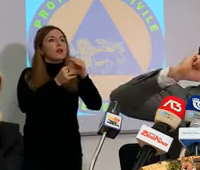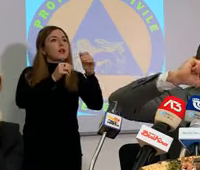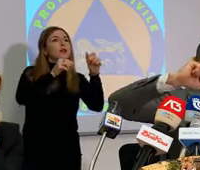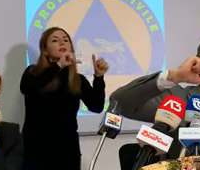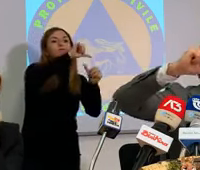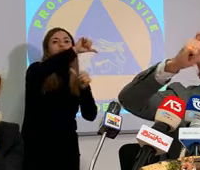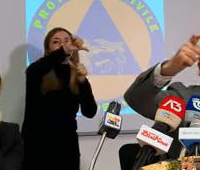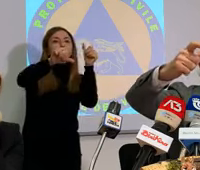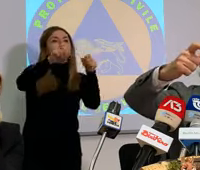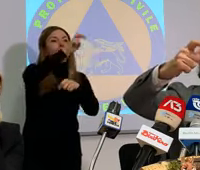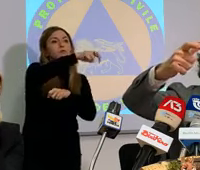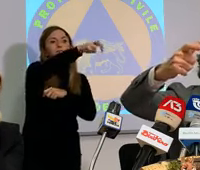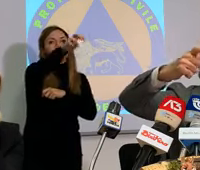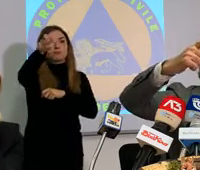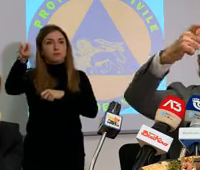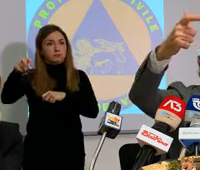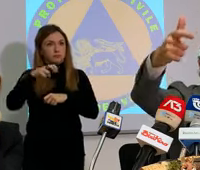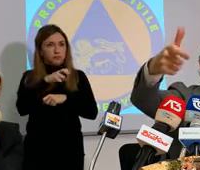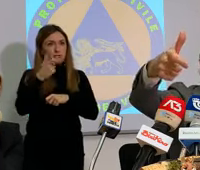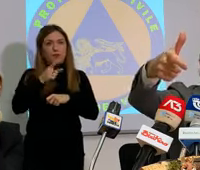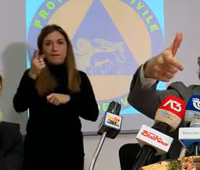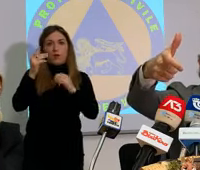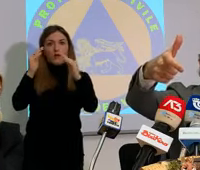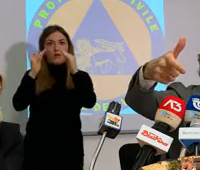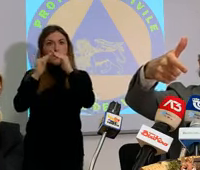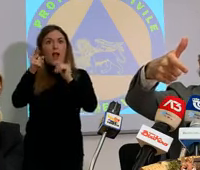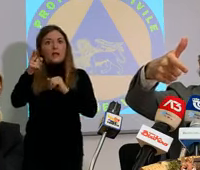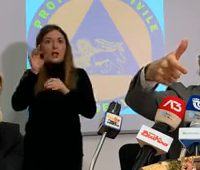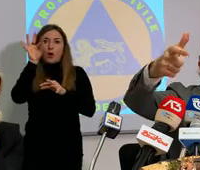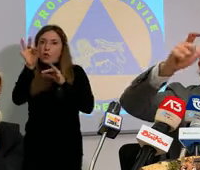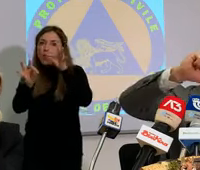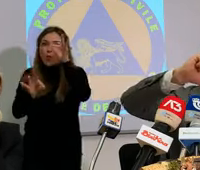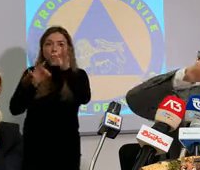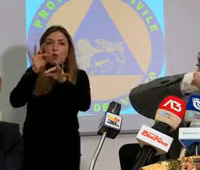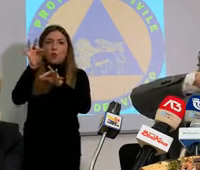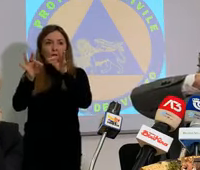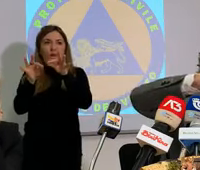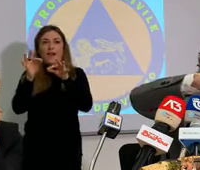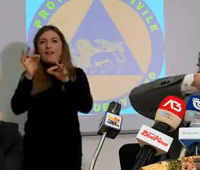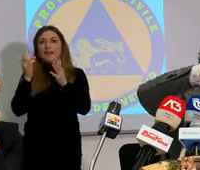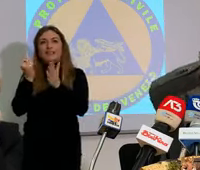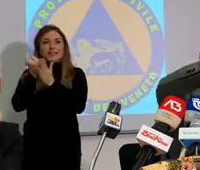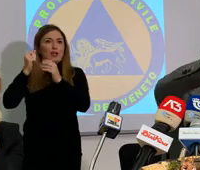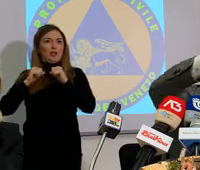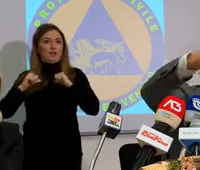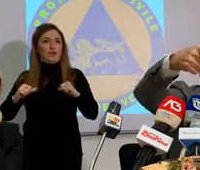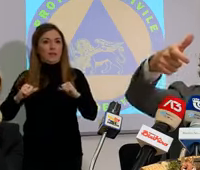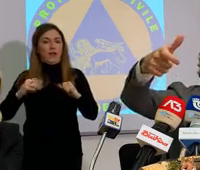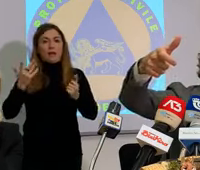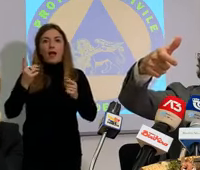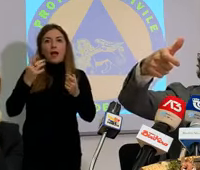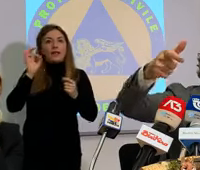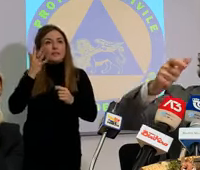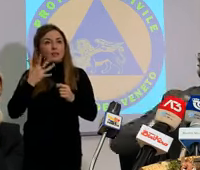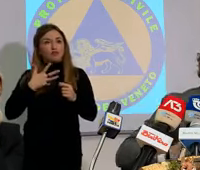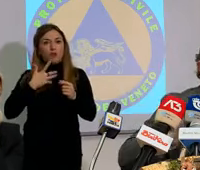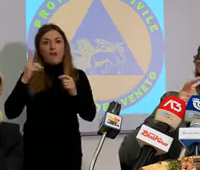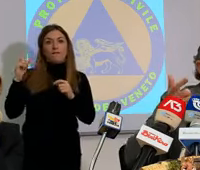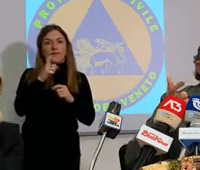se da un lato è un elemento di cura di civiltà di un territorio dall'altro davanti a un virus diventa anche un momento di